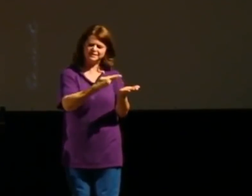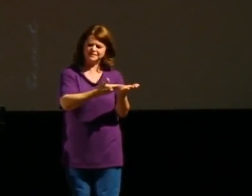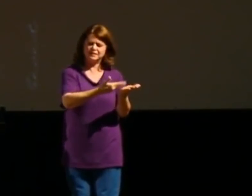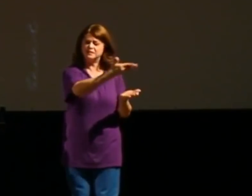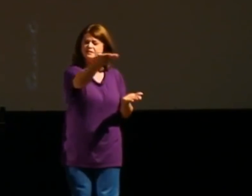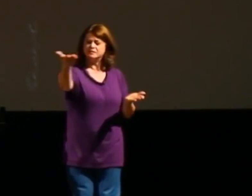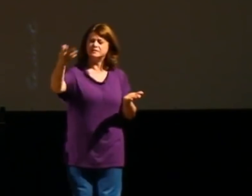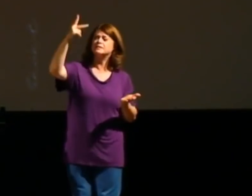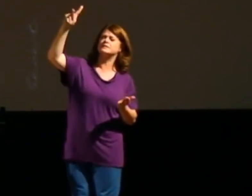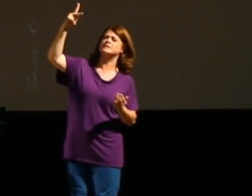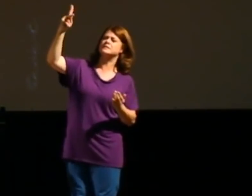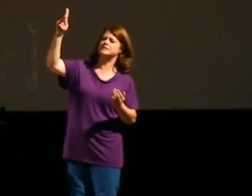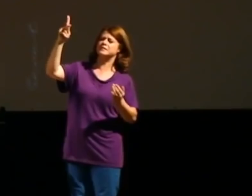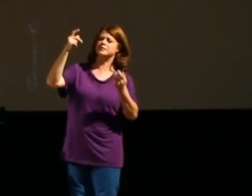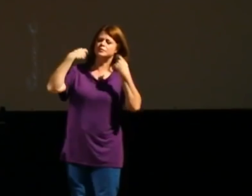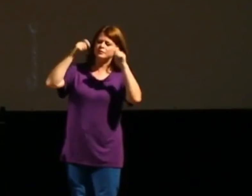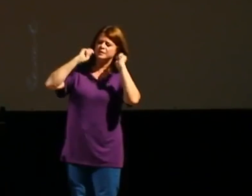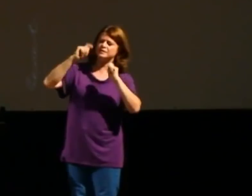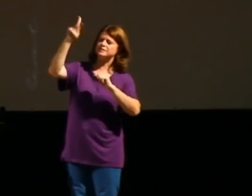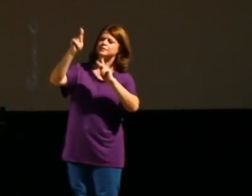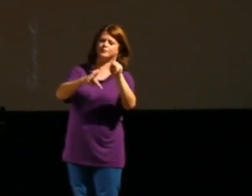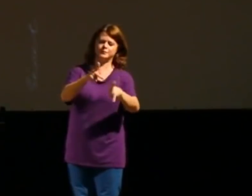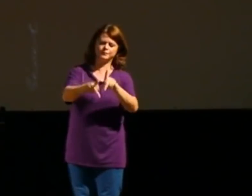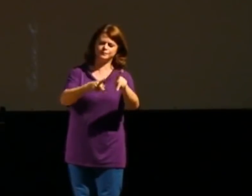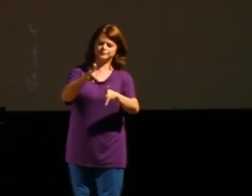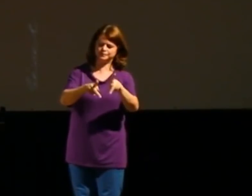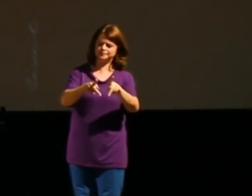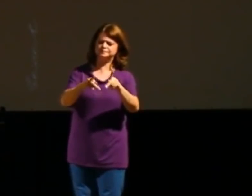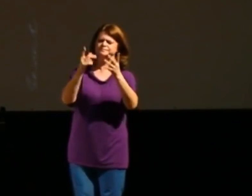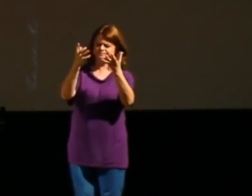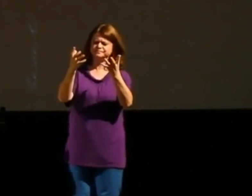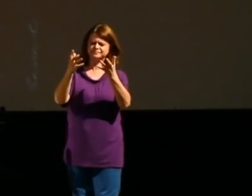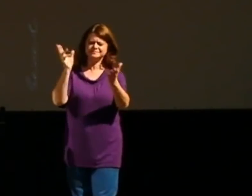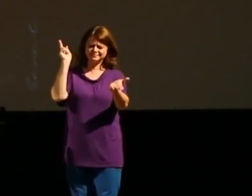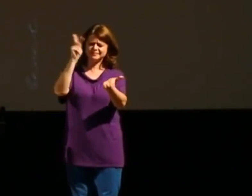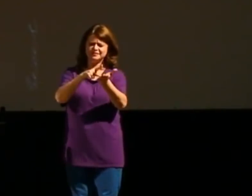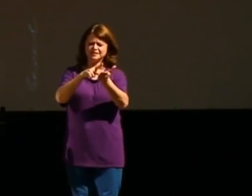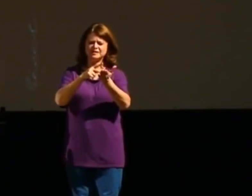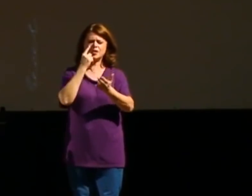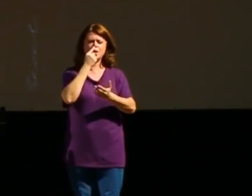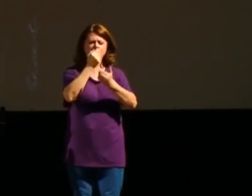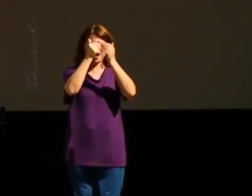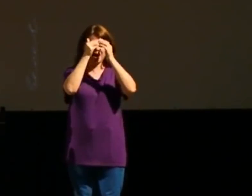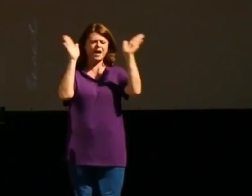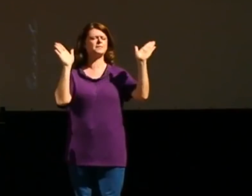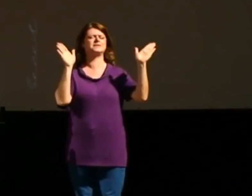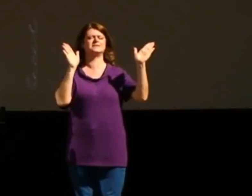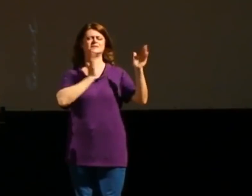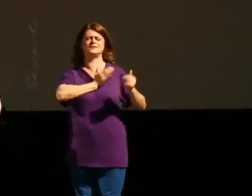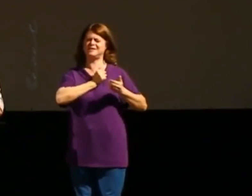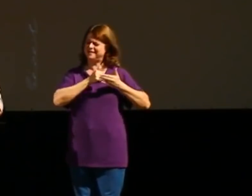povo. Nós queremos que o Senhor desentupa os nossos ouvidos hoje, que só abra os nossos